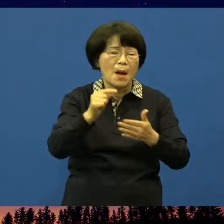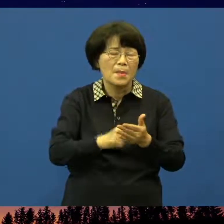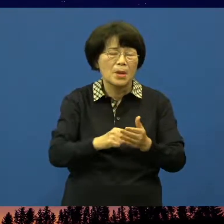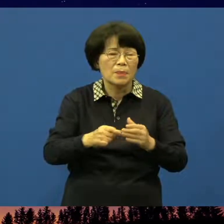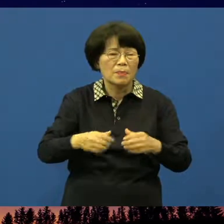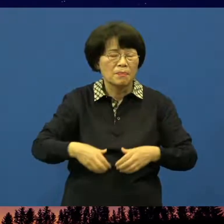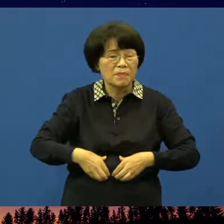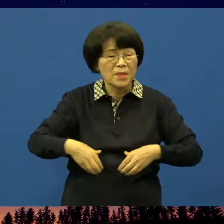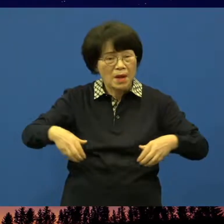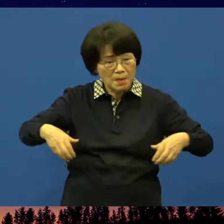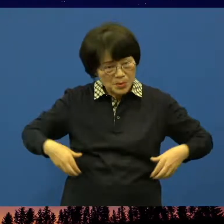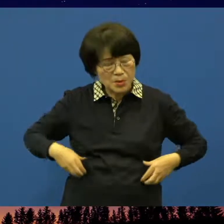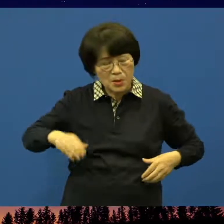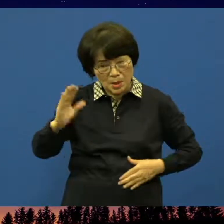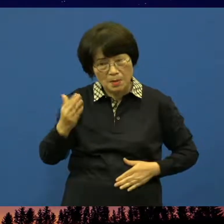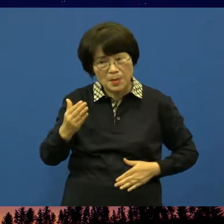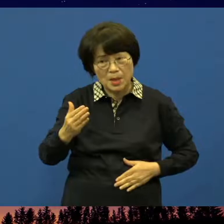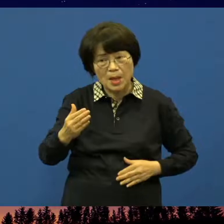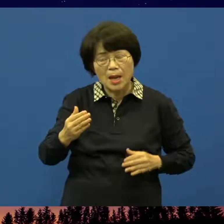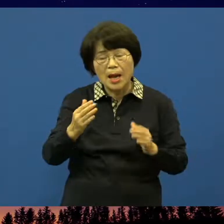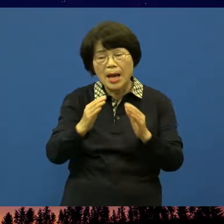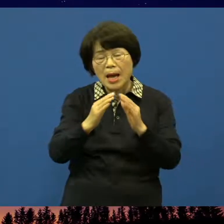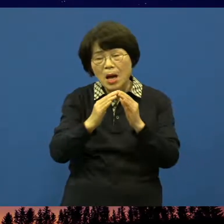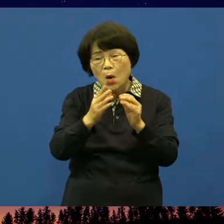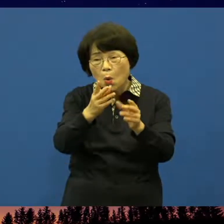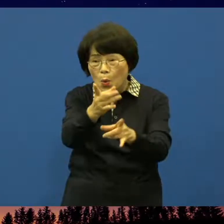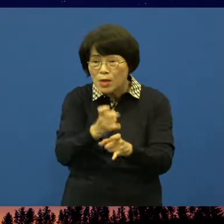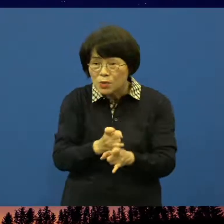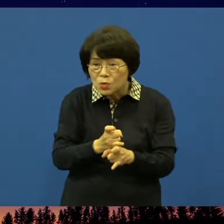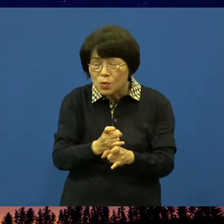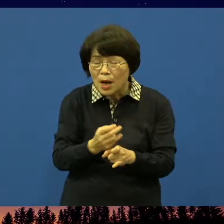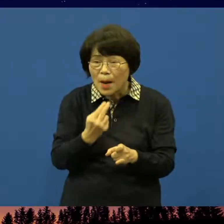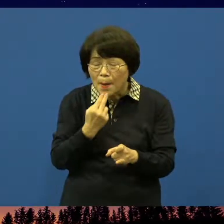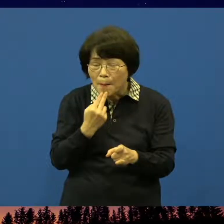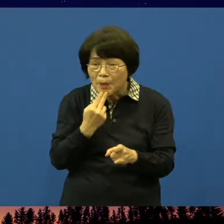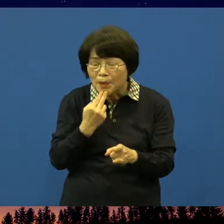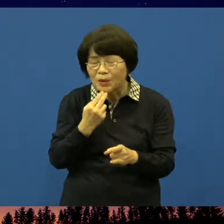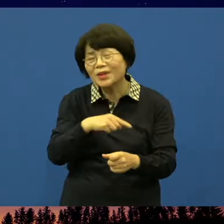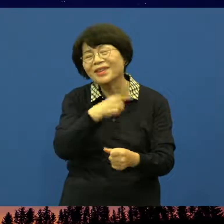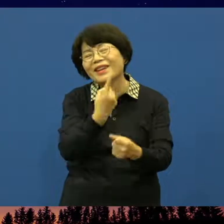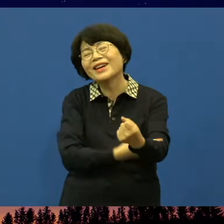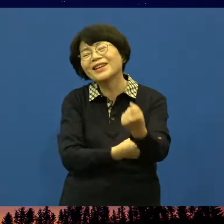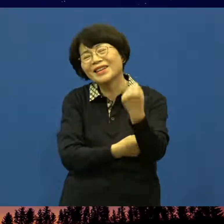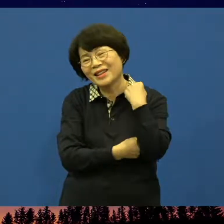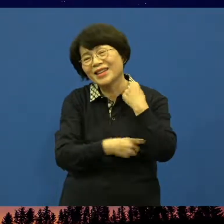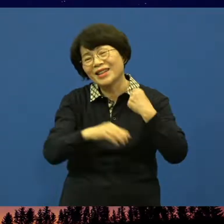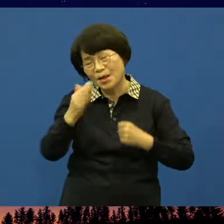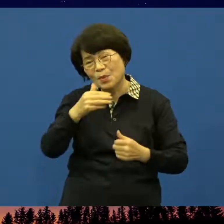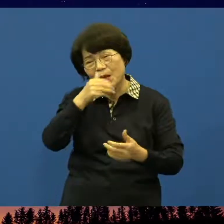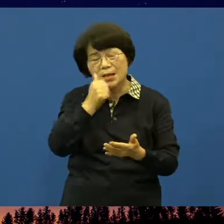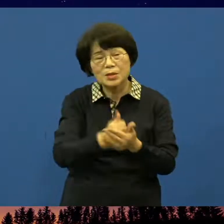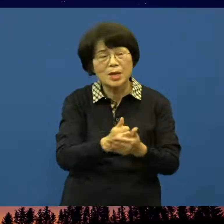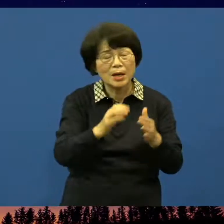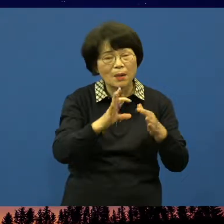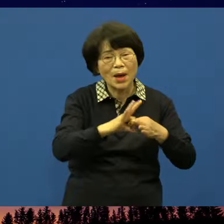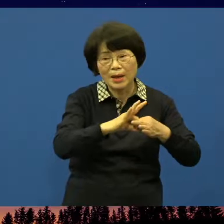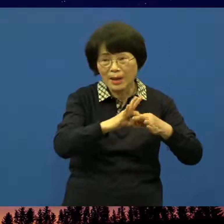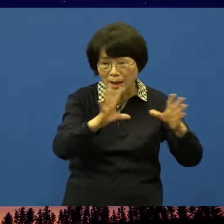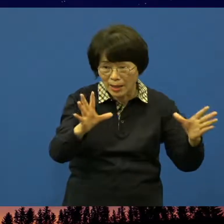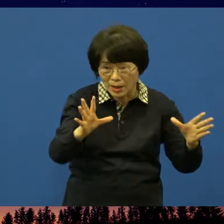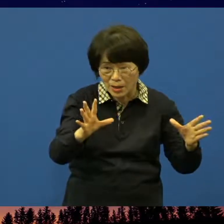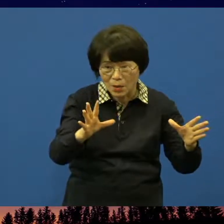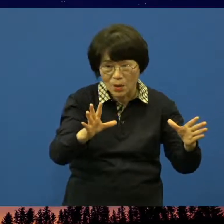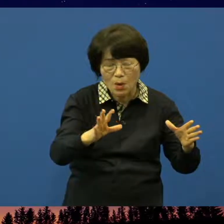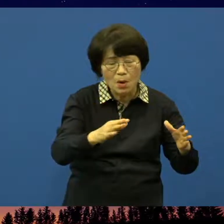사람들을 품는 것도 능력입니다. 원수가 생기지 않는 거예요. 죄는 관계를 깼습니다. 세상은 온통